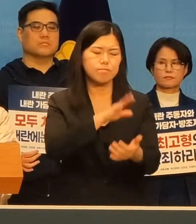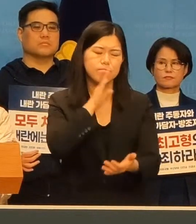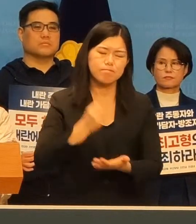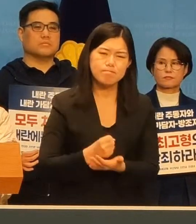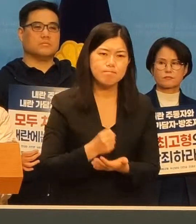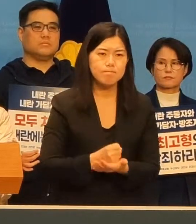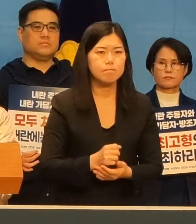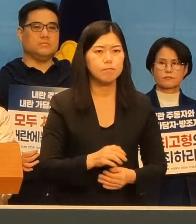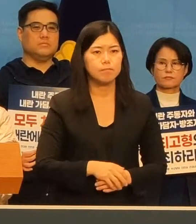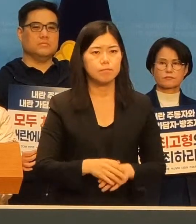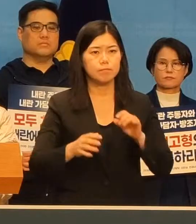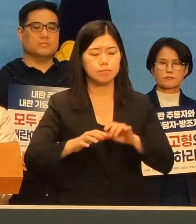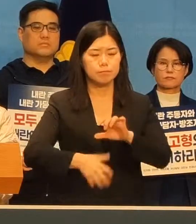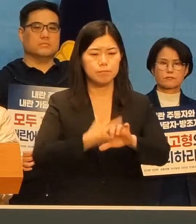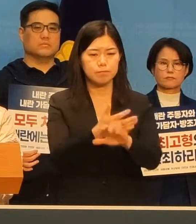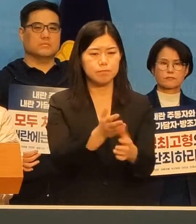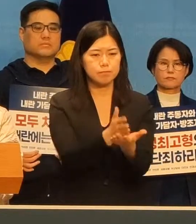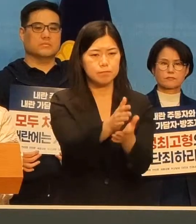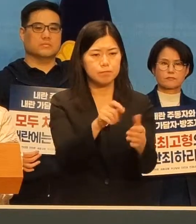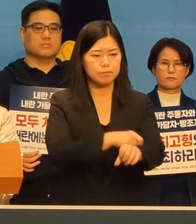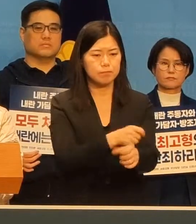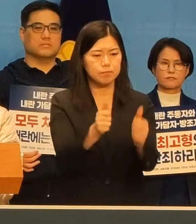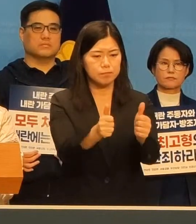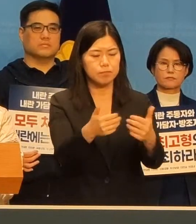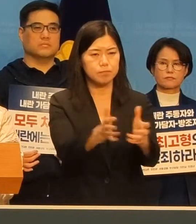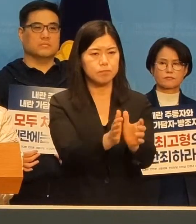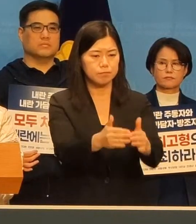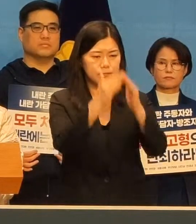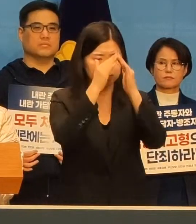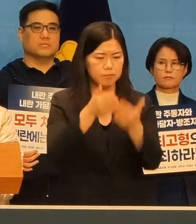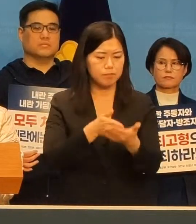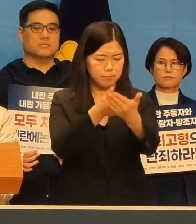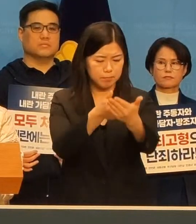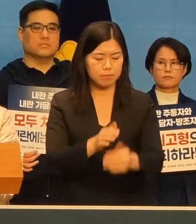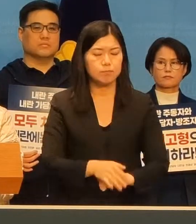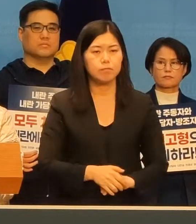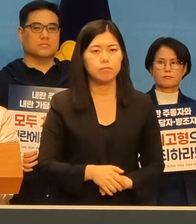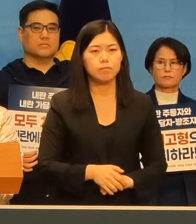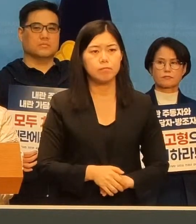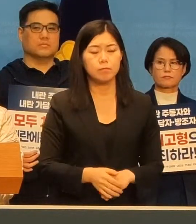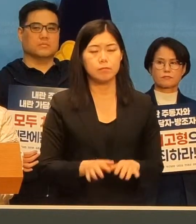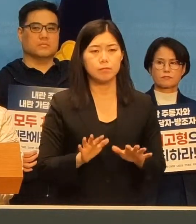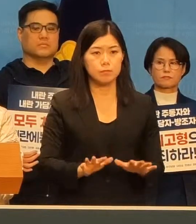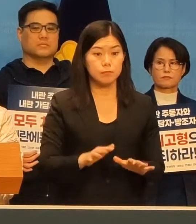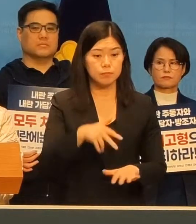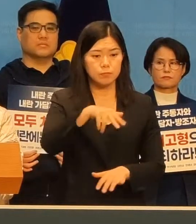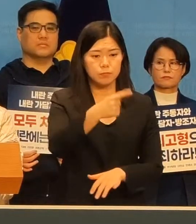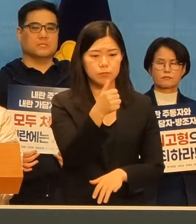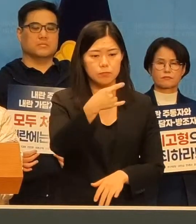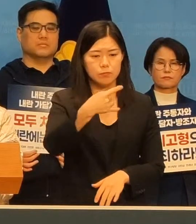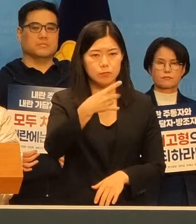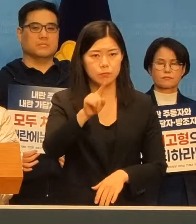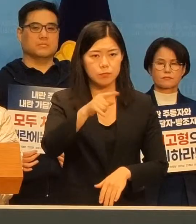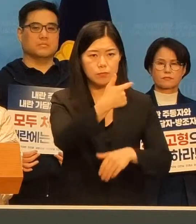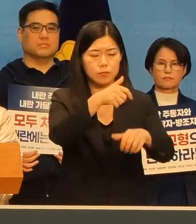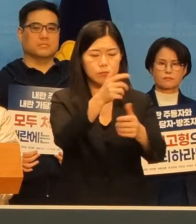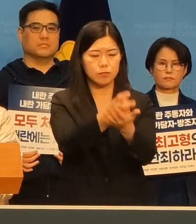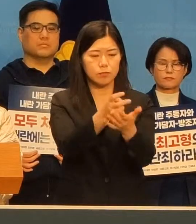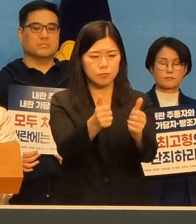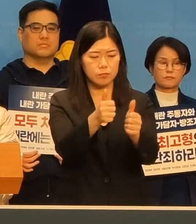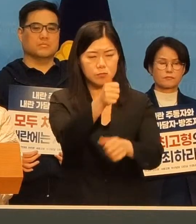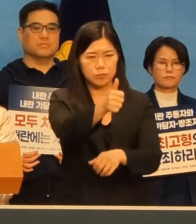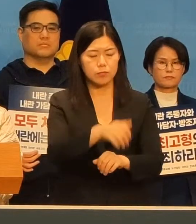규탄하며 내란 전담 특별재판부 설치를 촉구합니다. 현재 조희대 대법원장 체제의